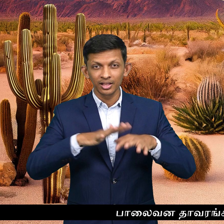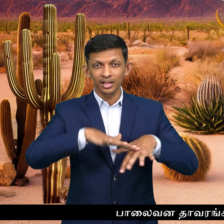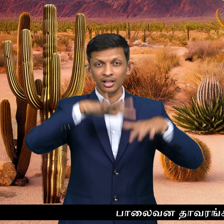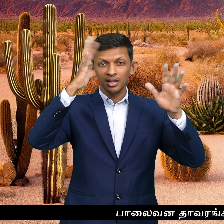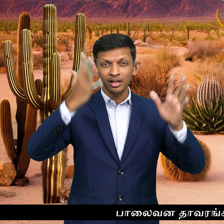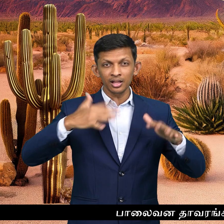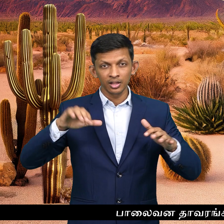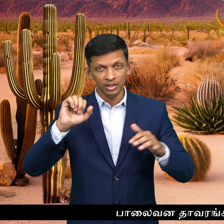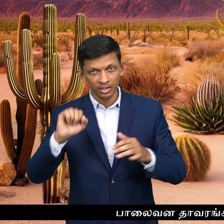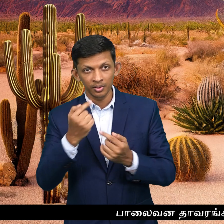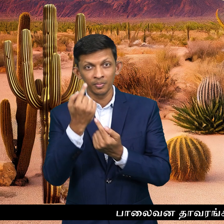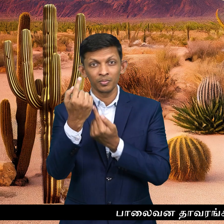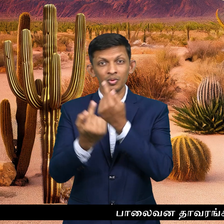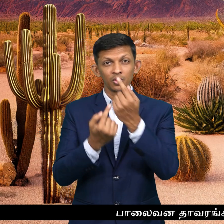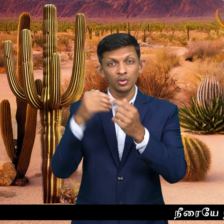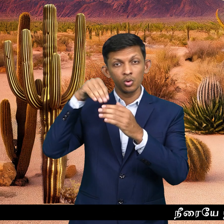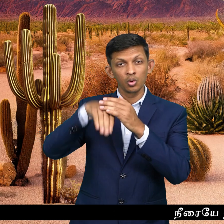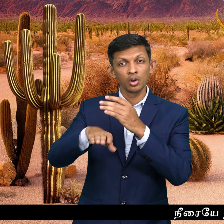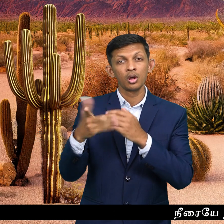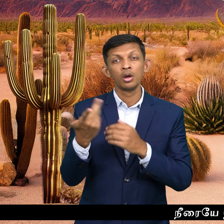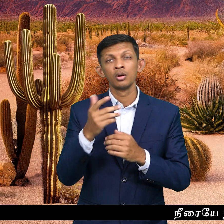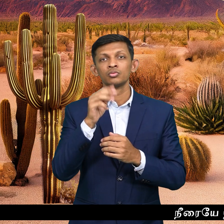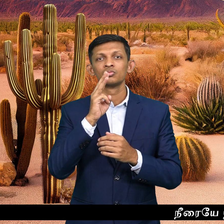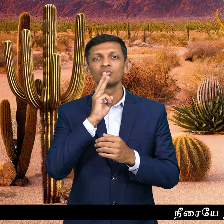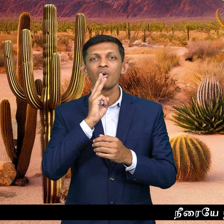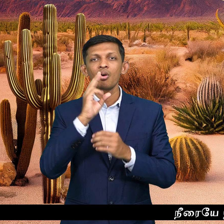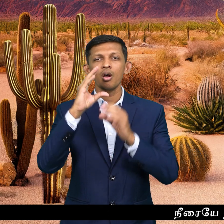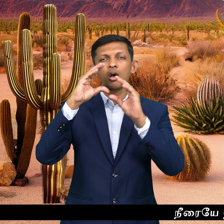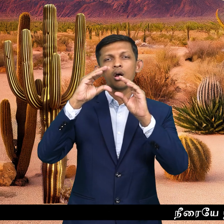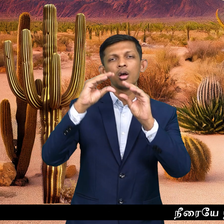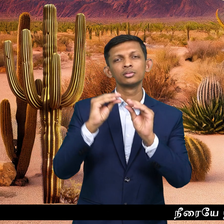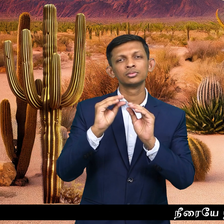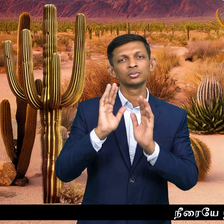பாலைவன தாவரங்கள் மிக குறைந்த அளவு நீரையே இழக்கின்றன.